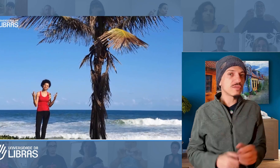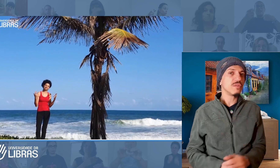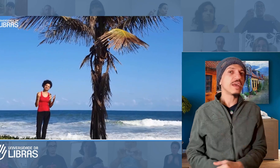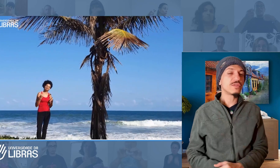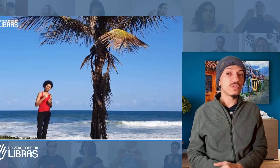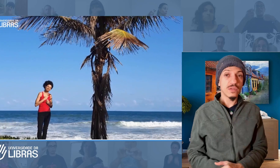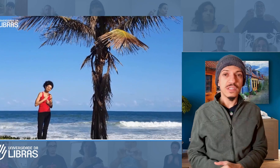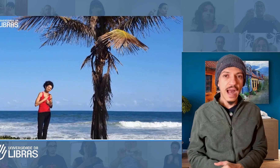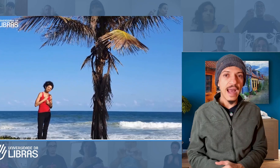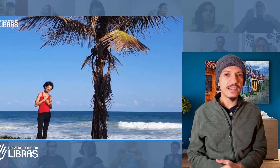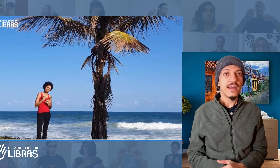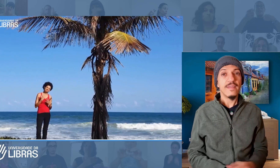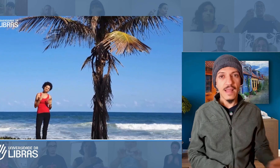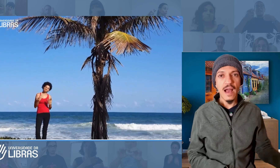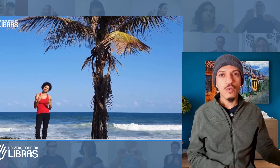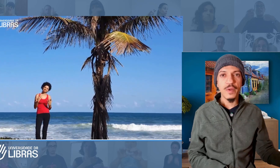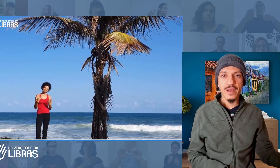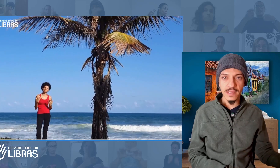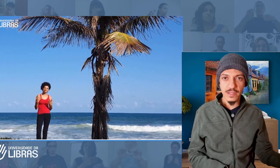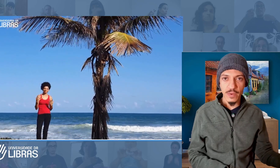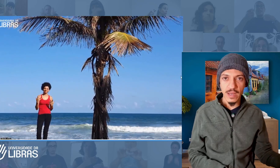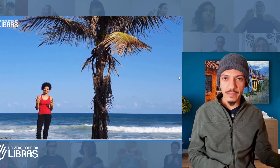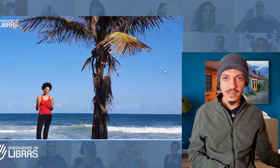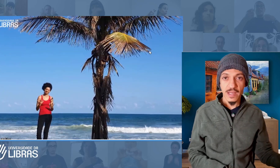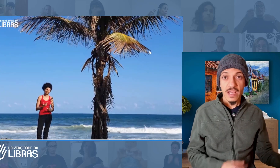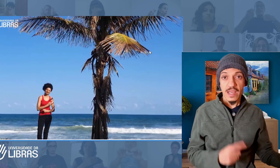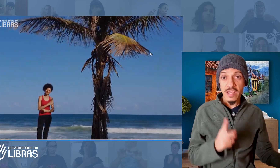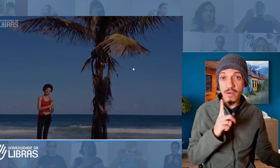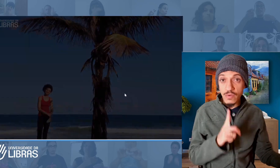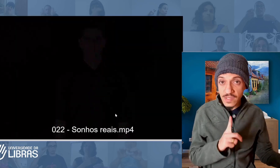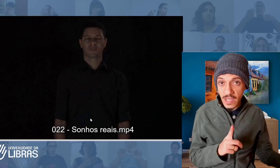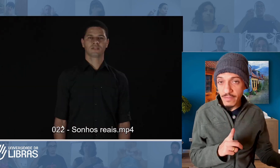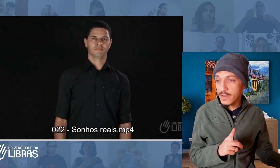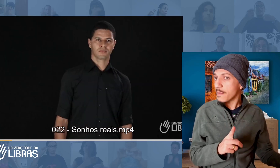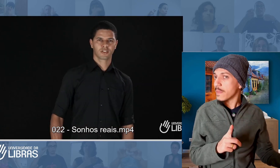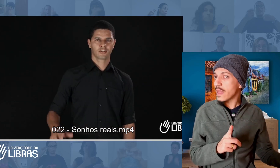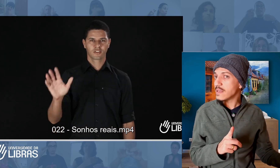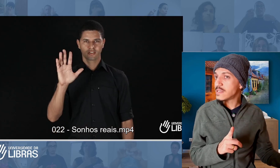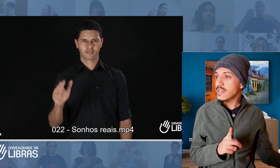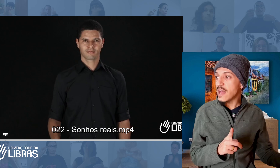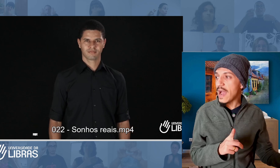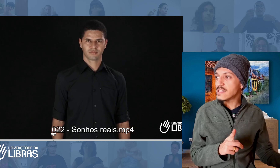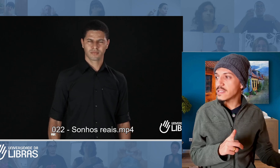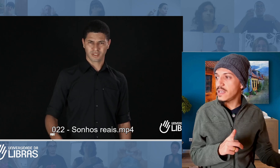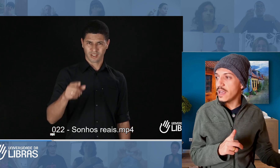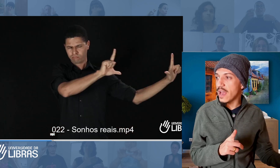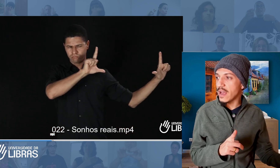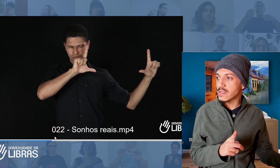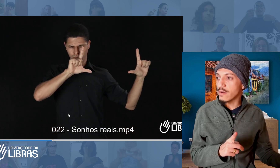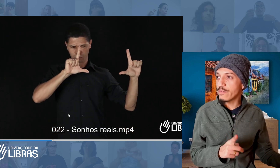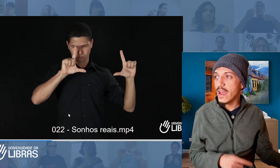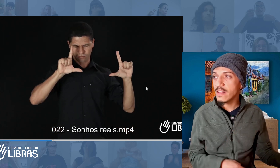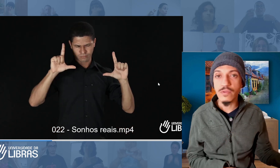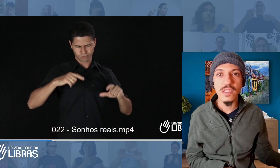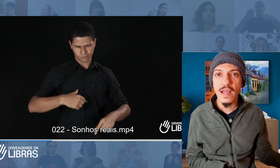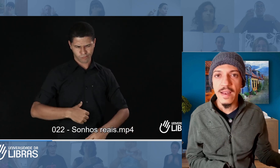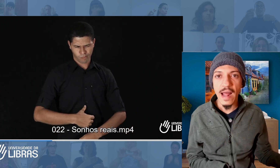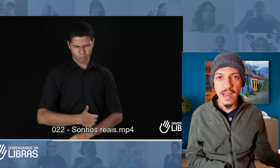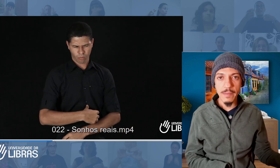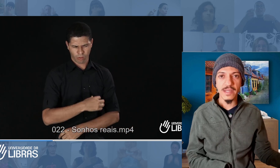contextos sociais na comunicação em Libras. E, inclusive, tem sinais que são feitos na Libras